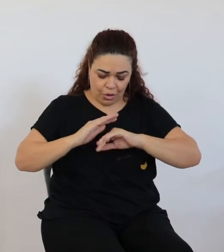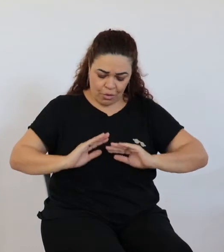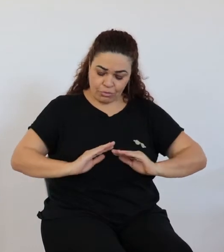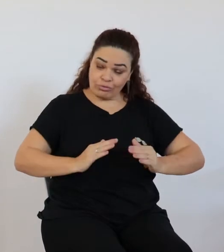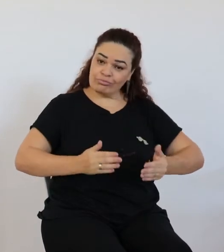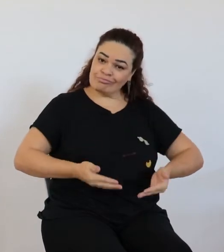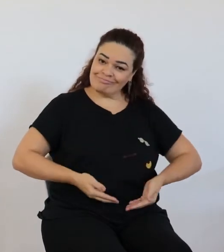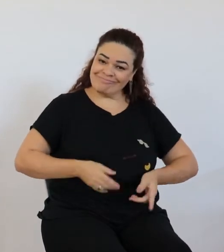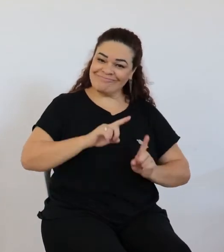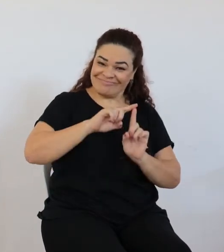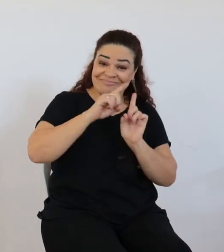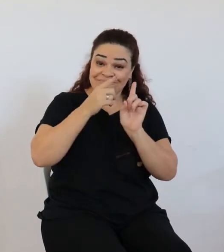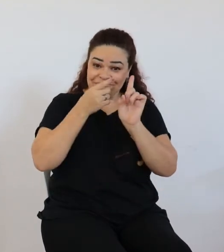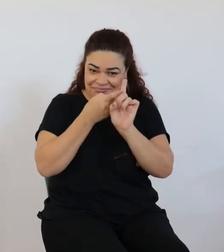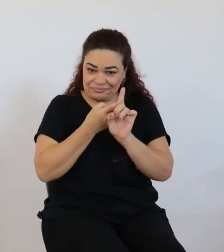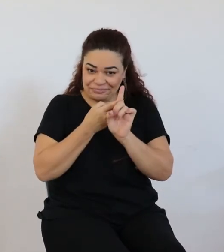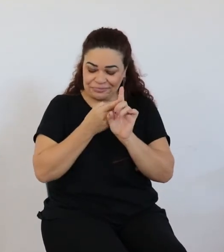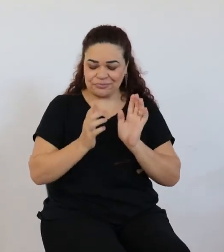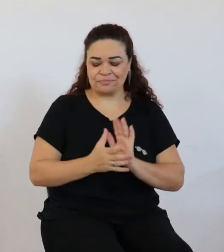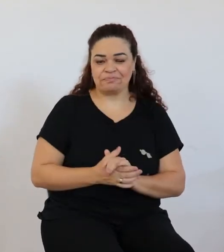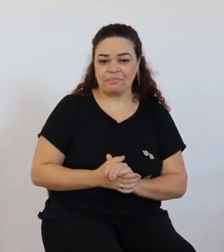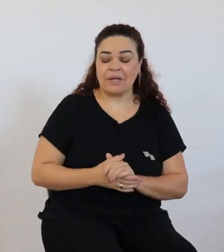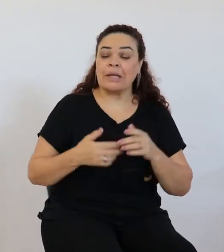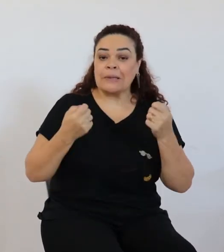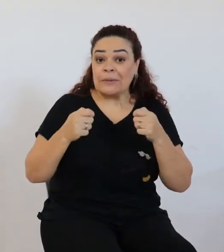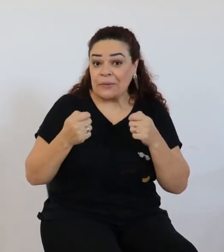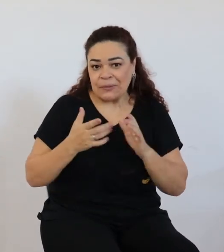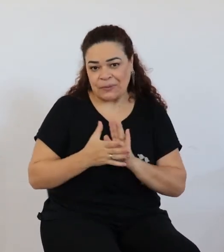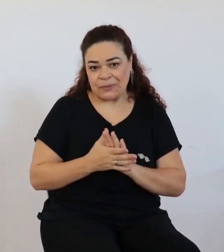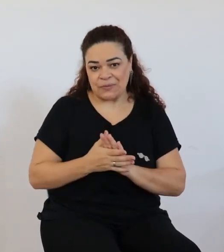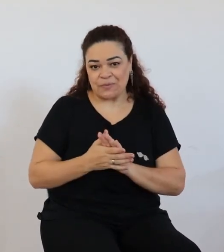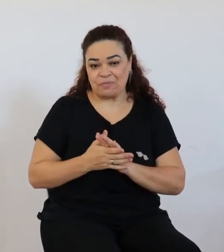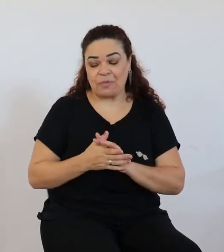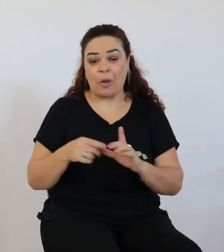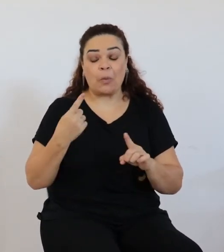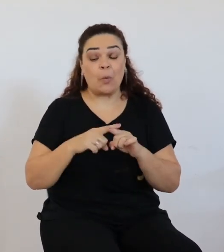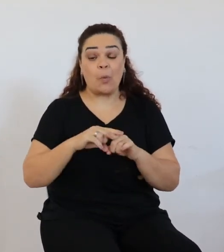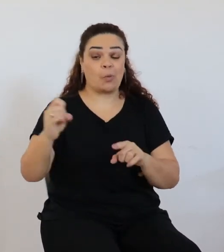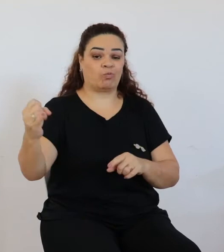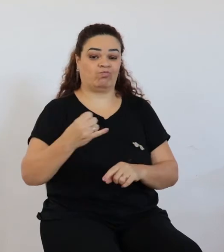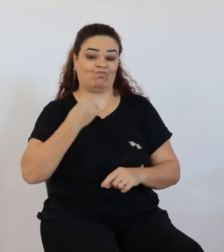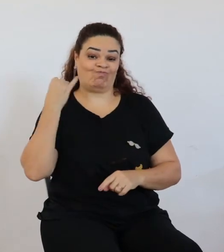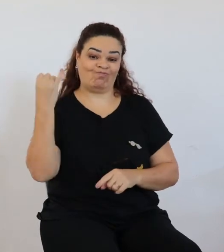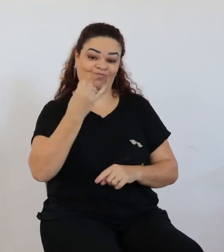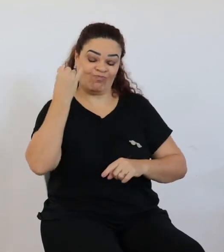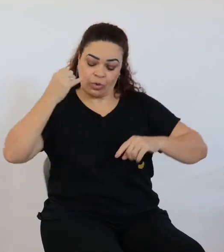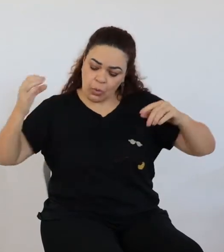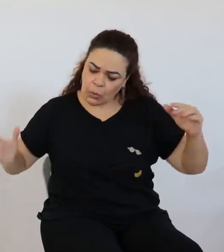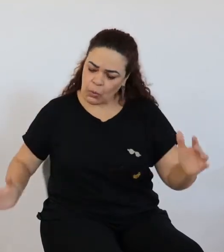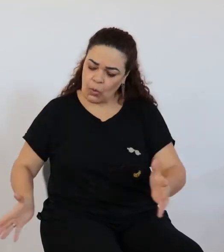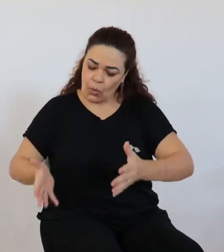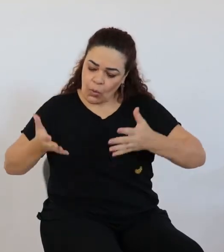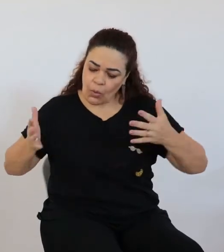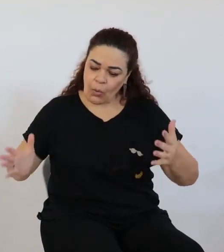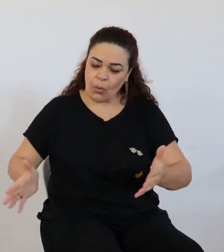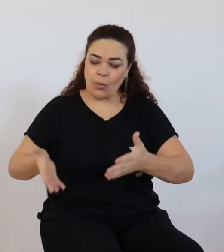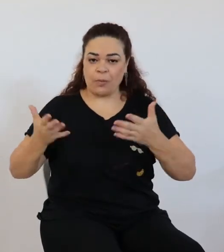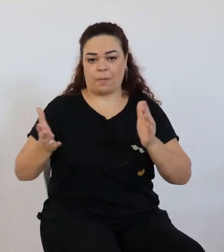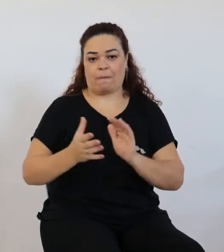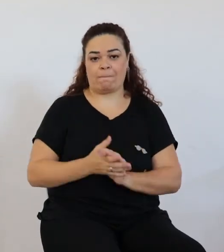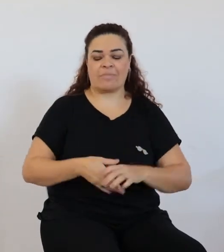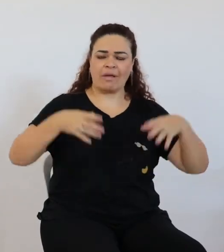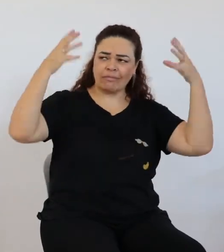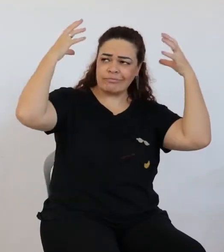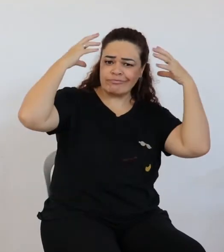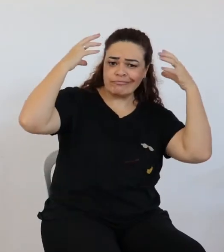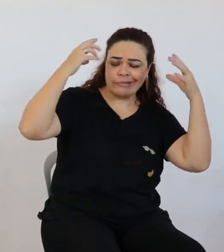porque ela não entende. Se você não conversar com ela nunca vai desenvolver. Né? Então você tem que ir lá, tá dando banho, estou lavando seu